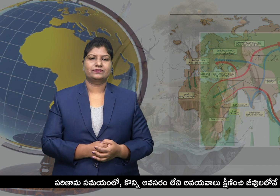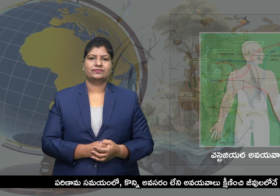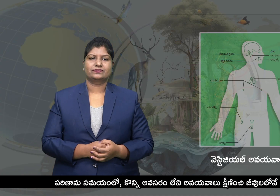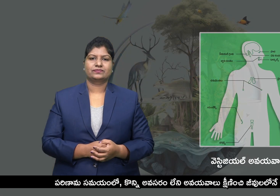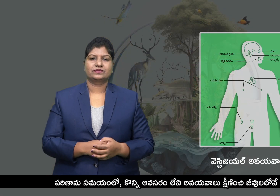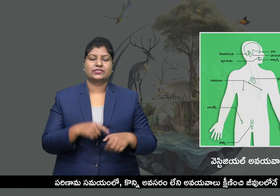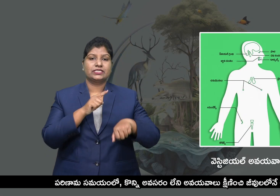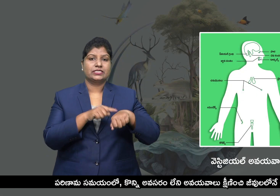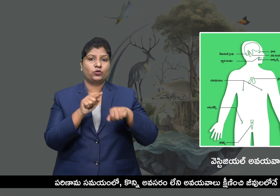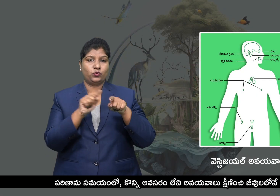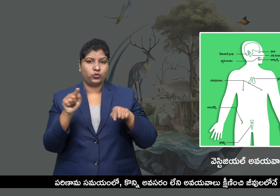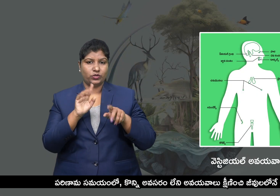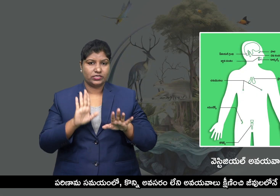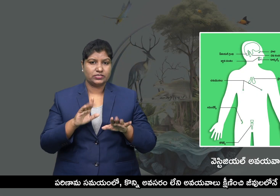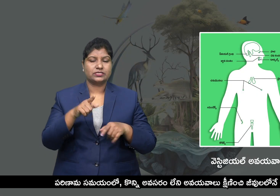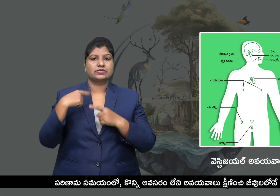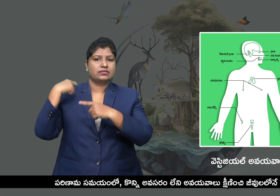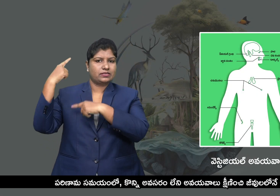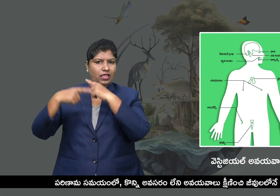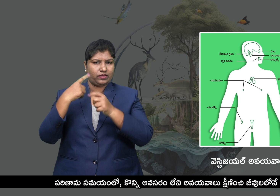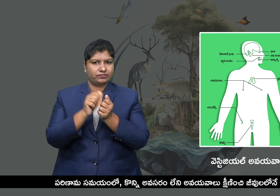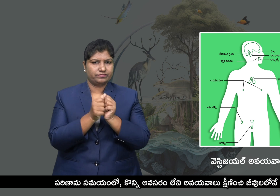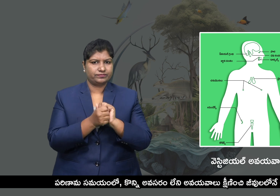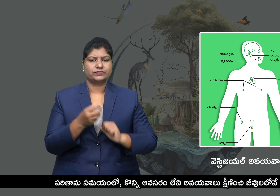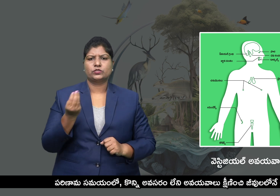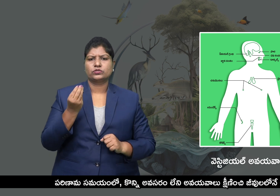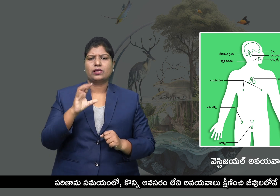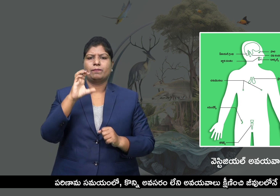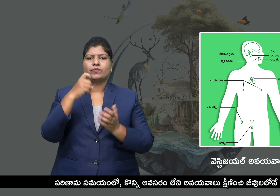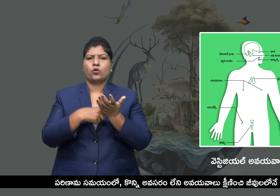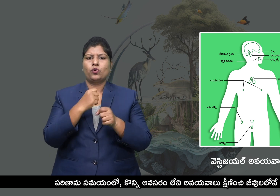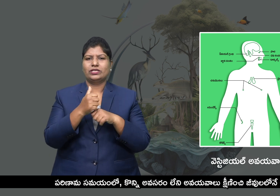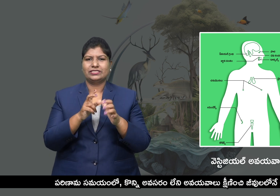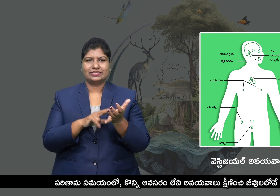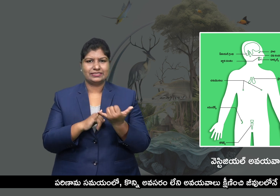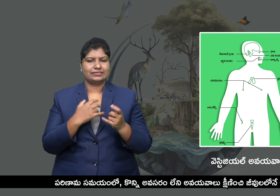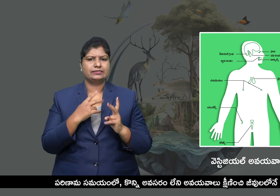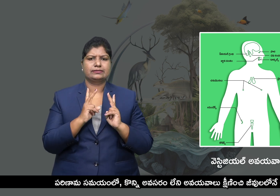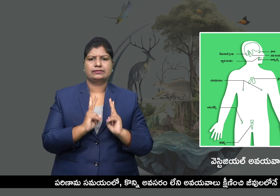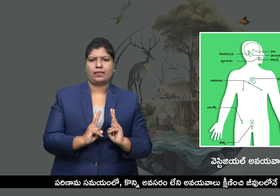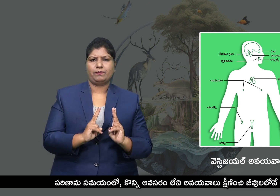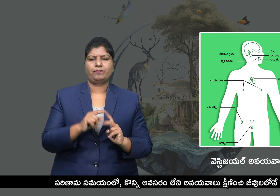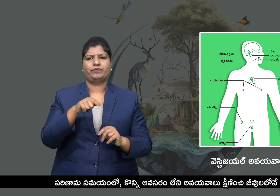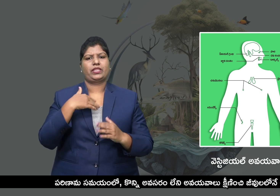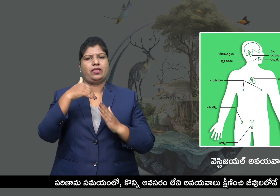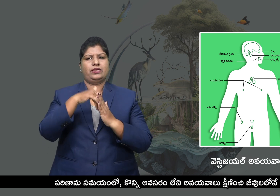పరిణామ సమయంలో కొన్ని అవసరం లేని అవయవాలు క్షీణించి జీవులలోనే ఉంటాయి.